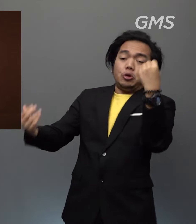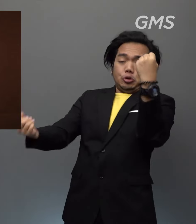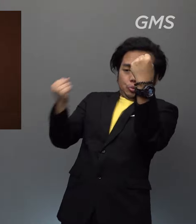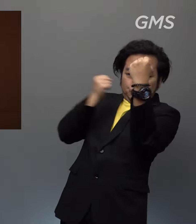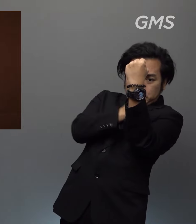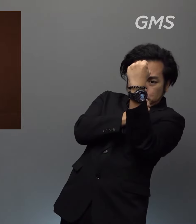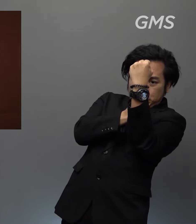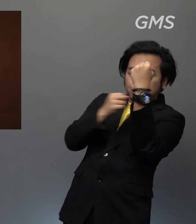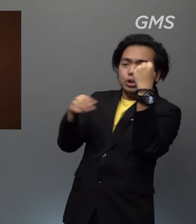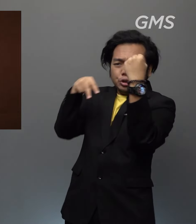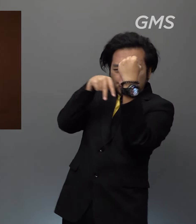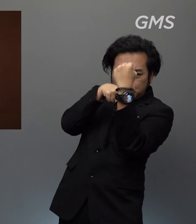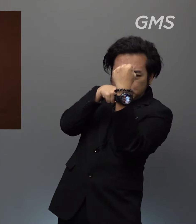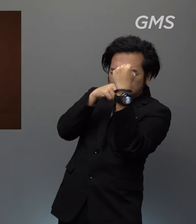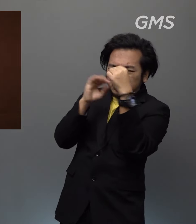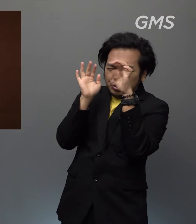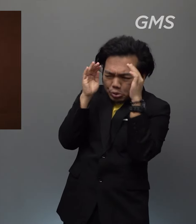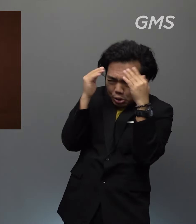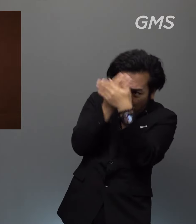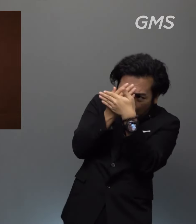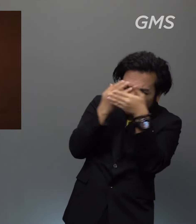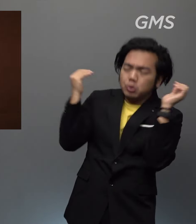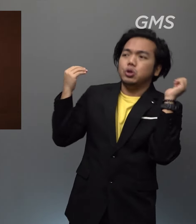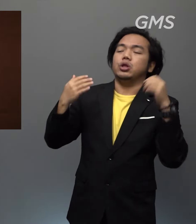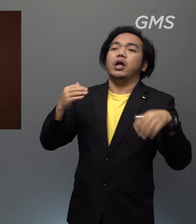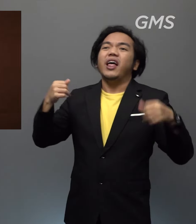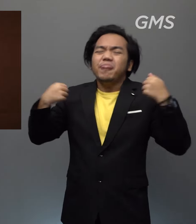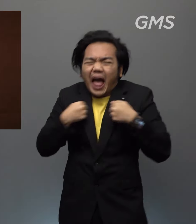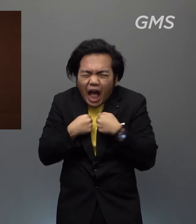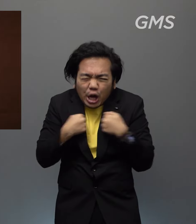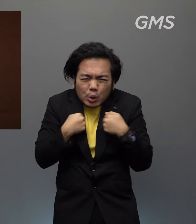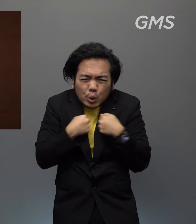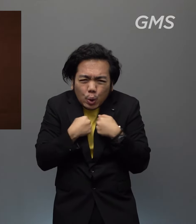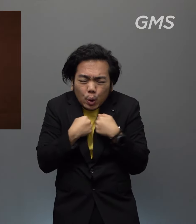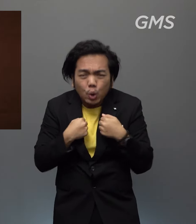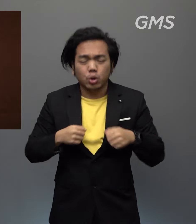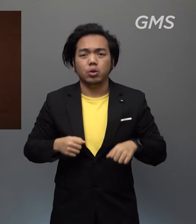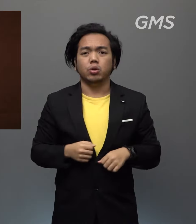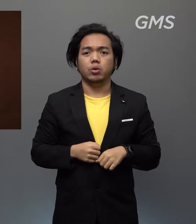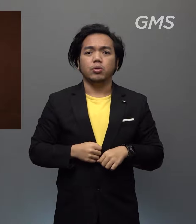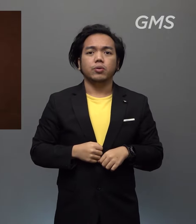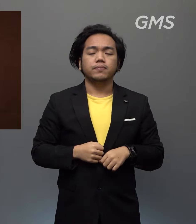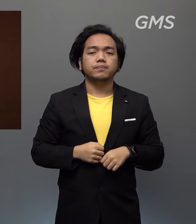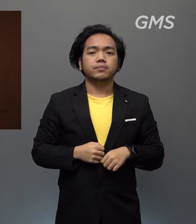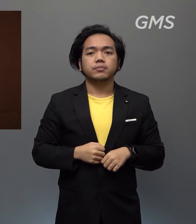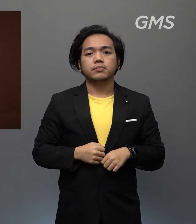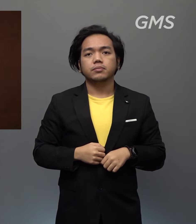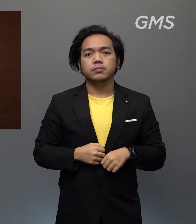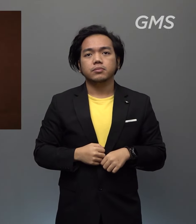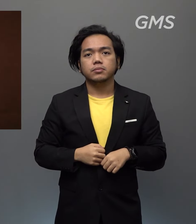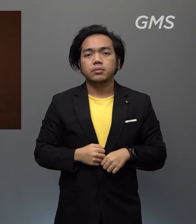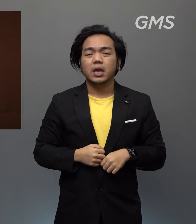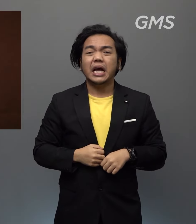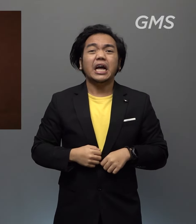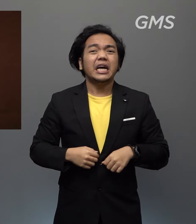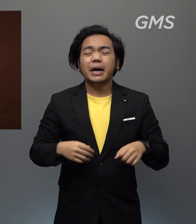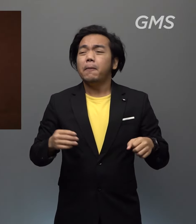Karena ketakutan. Situasi mereka tidak menjadi lebih baik, justru